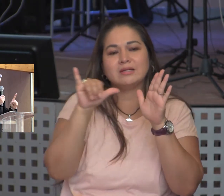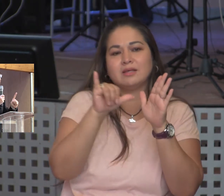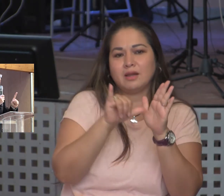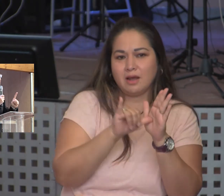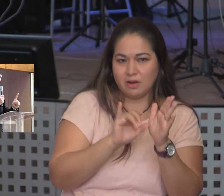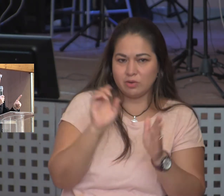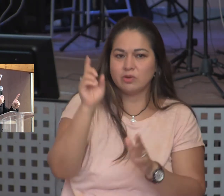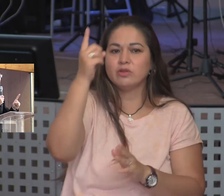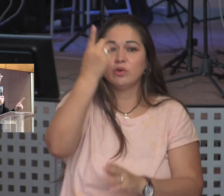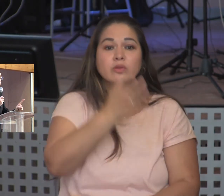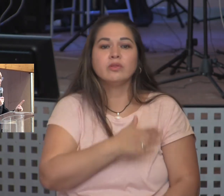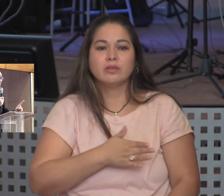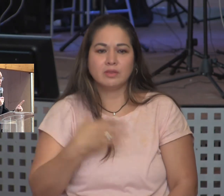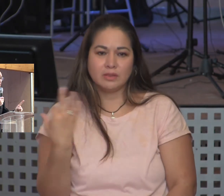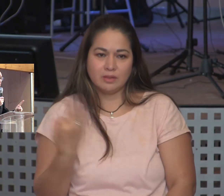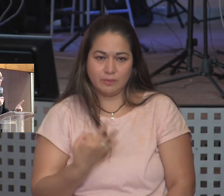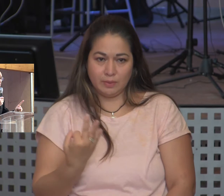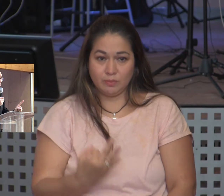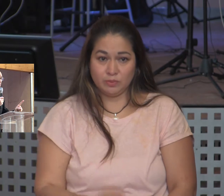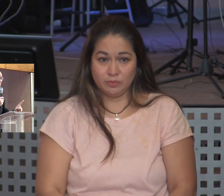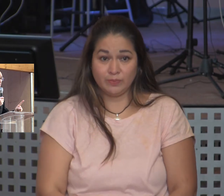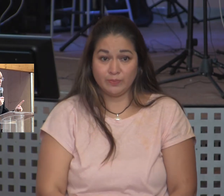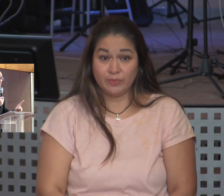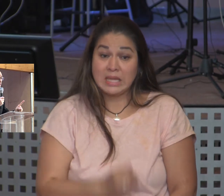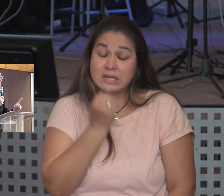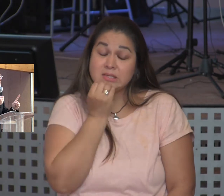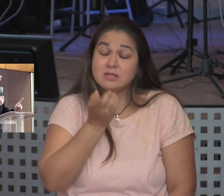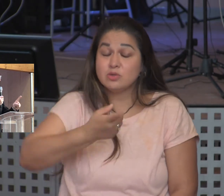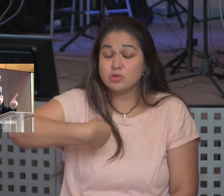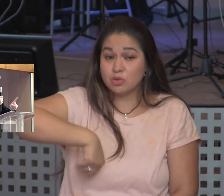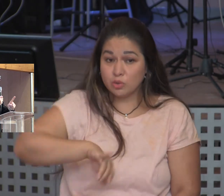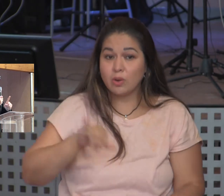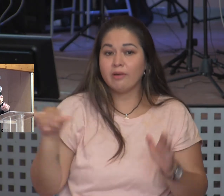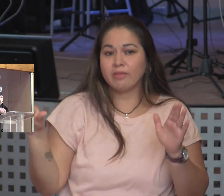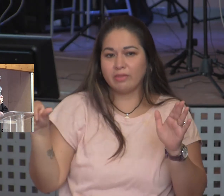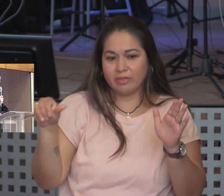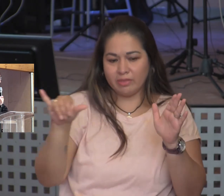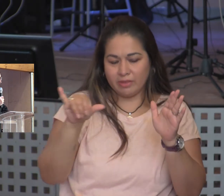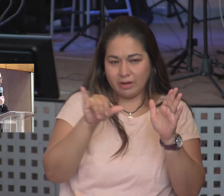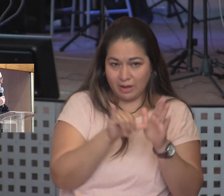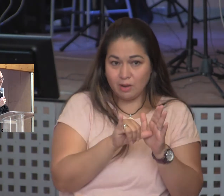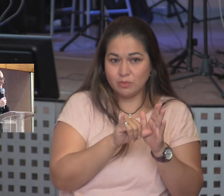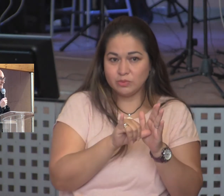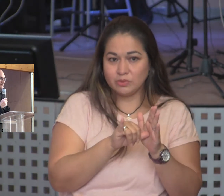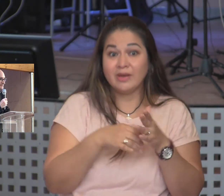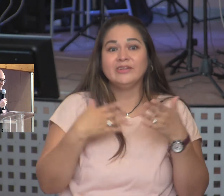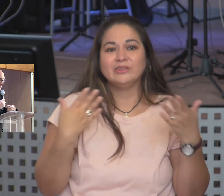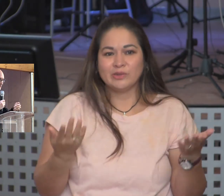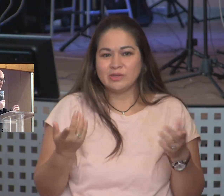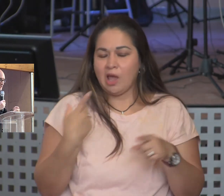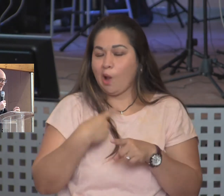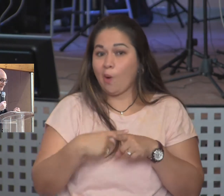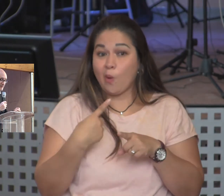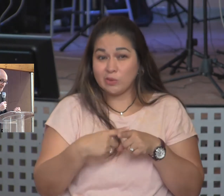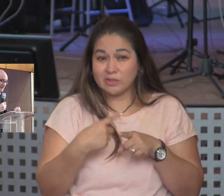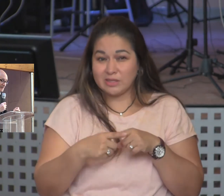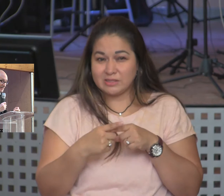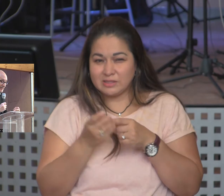haya nada oculto que no haya de ser manifestado. Os